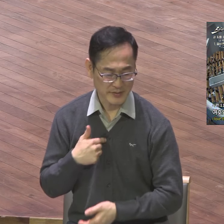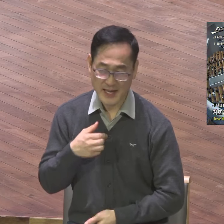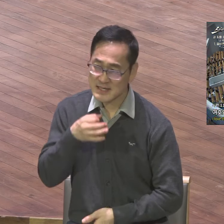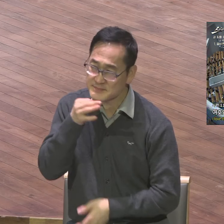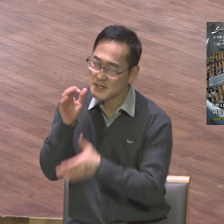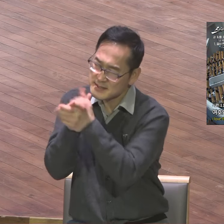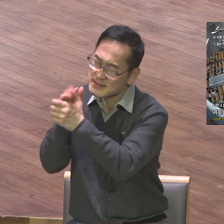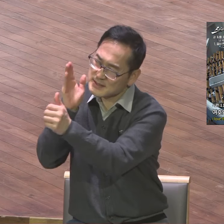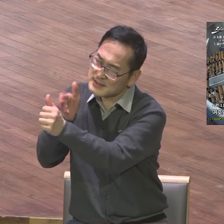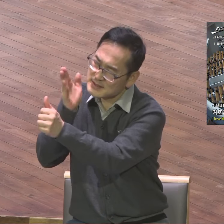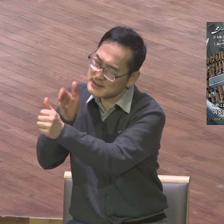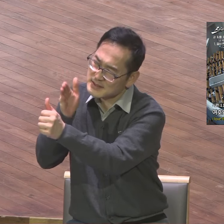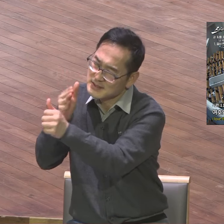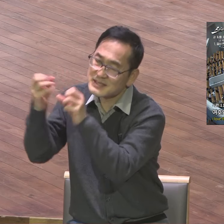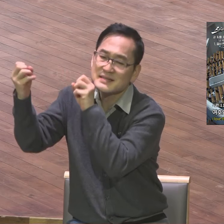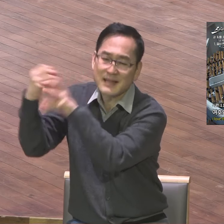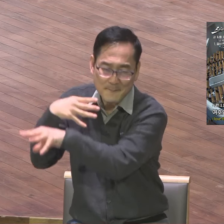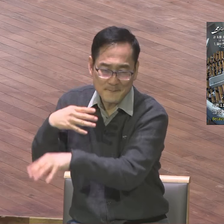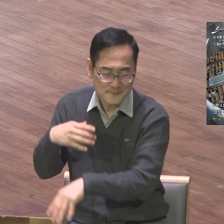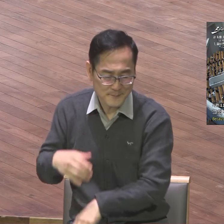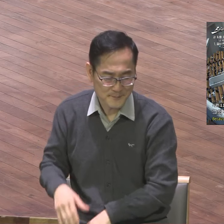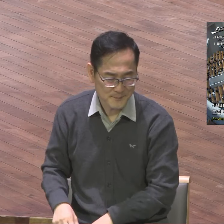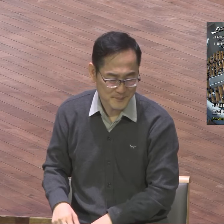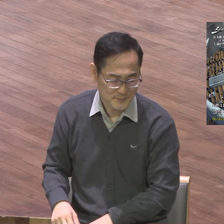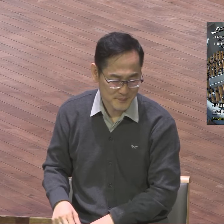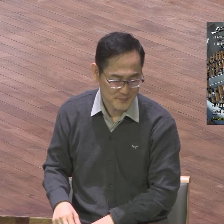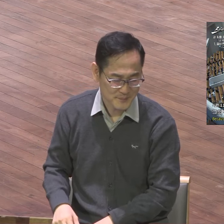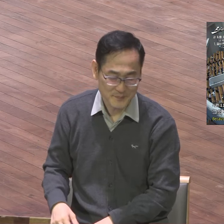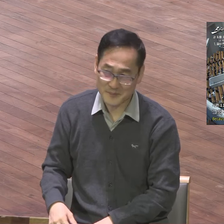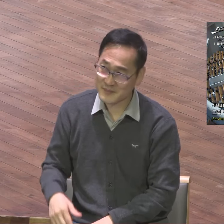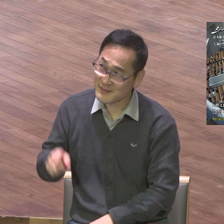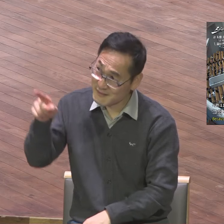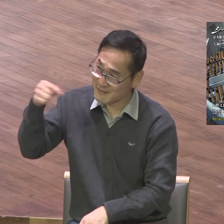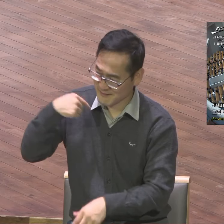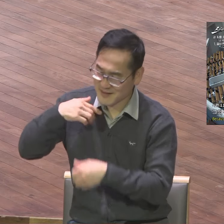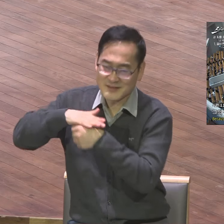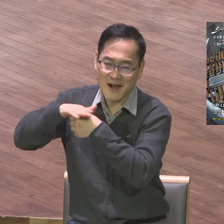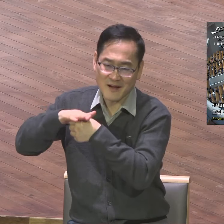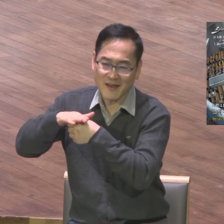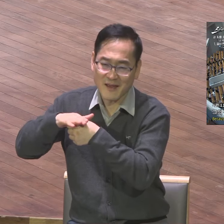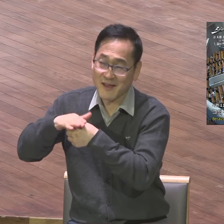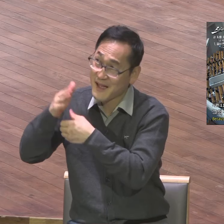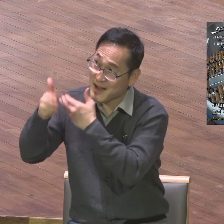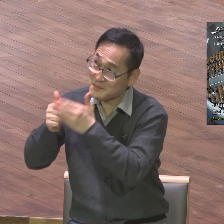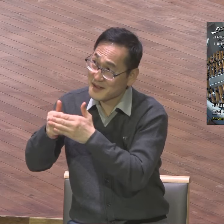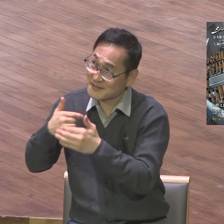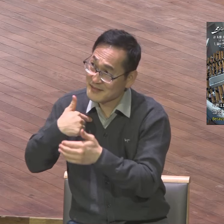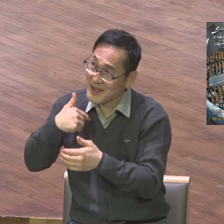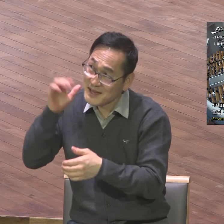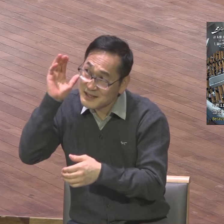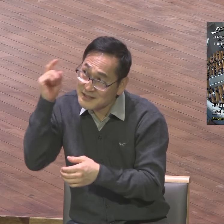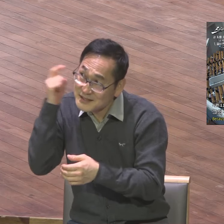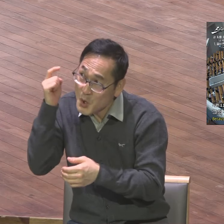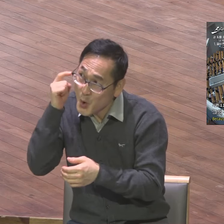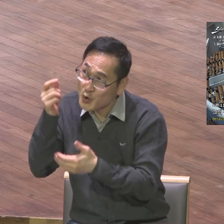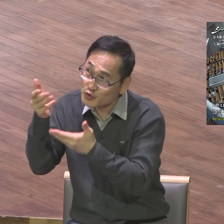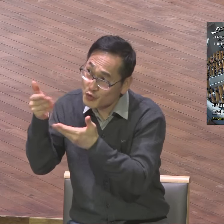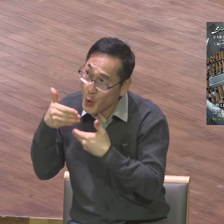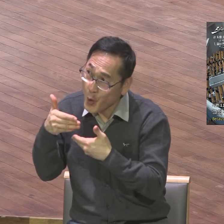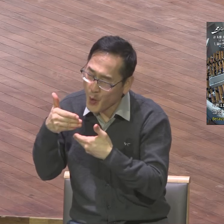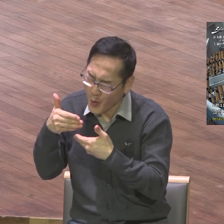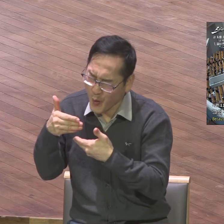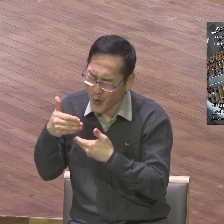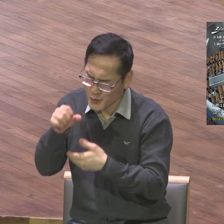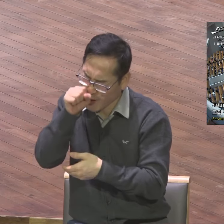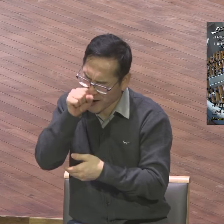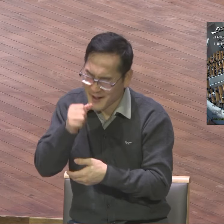간구를 들으심으로 내가 그를 사랑하는도다. 그의 귀를 내게 기르셨으므로 내가 평생에